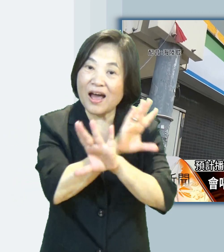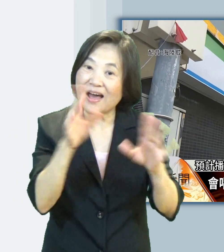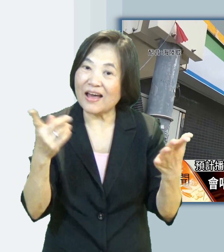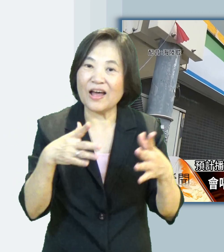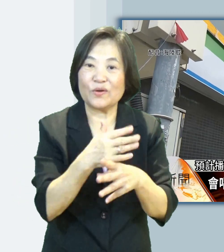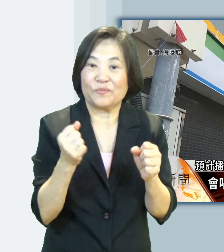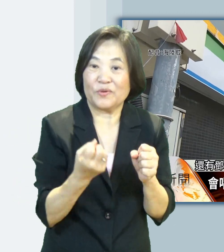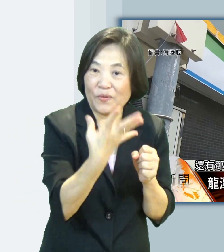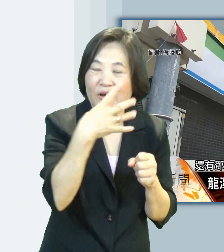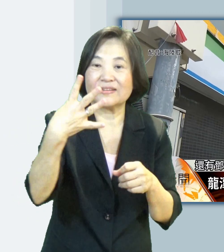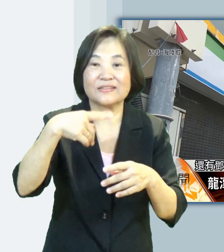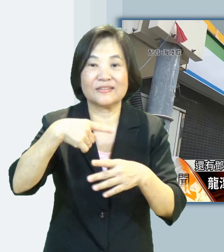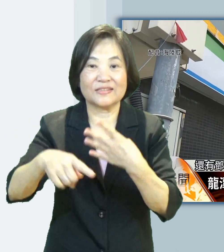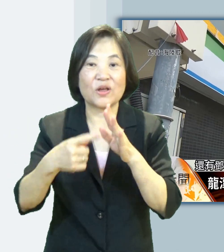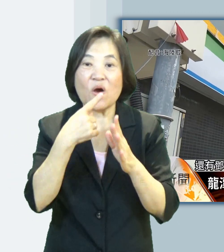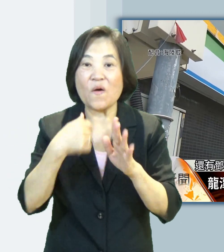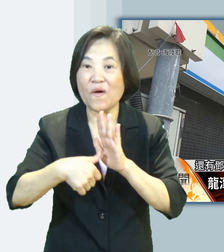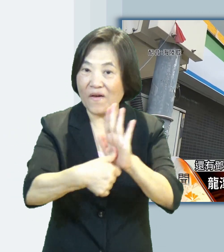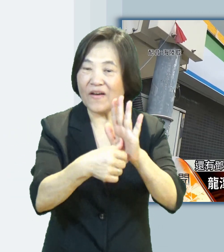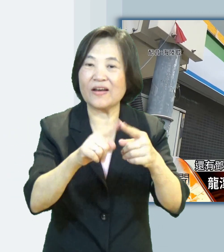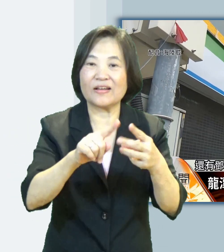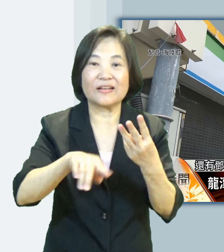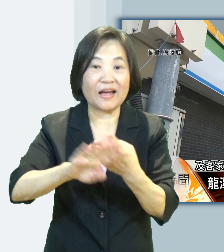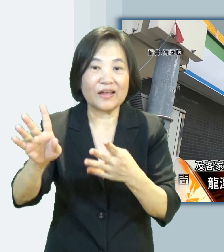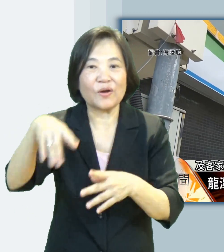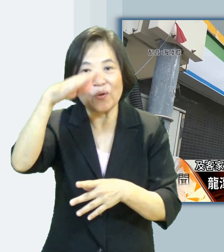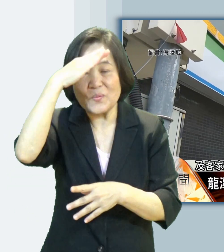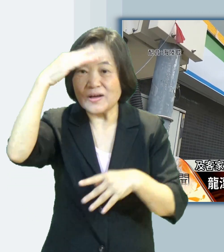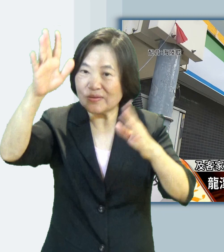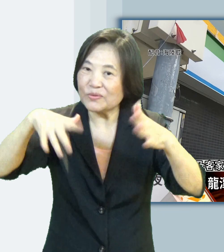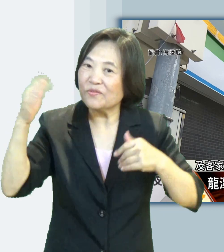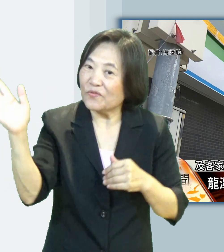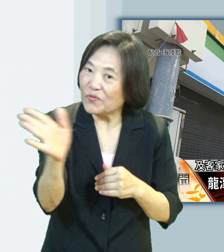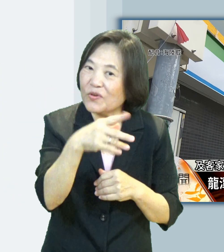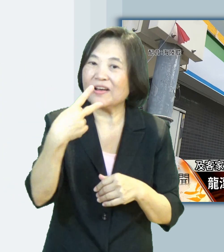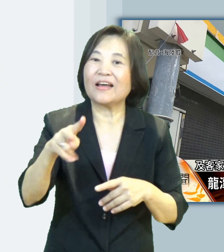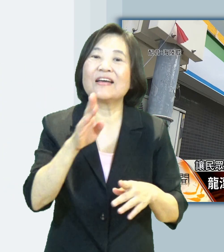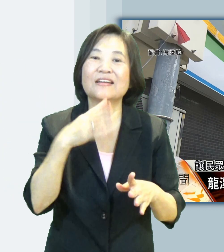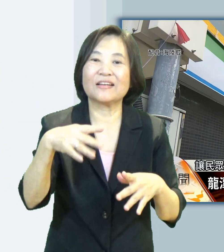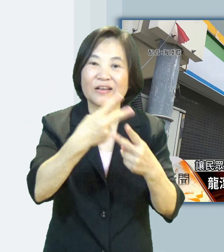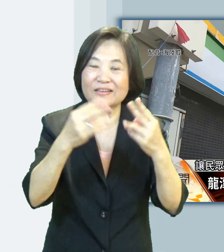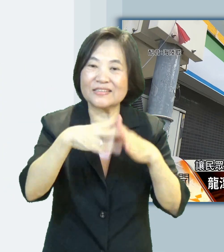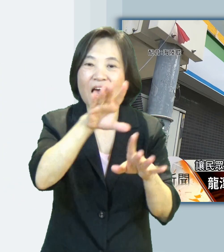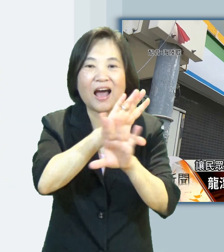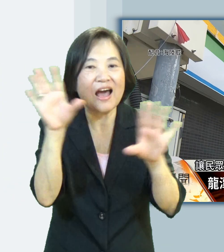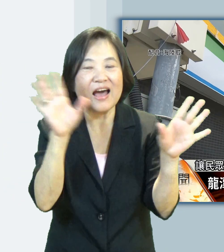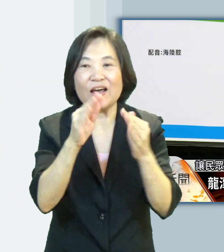风之外，还有田宇轩创作的《梦春风》、拉哈加山歌、土花开，本民